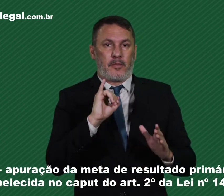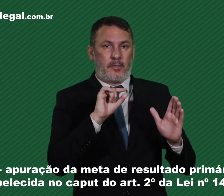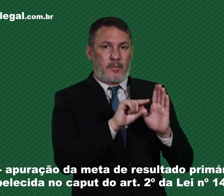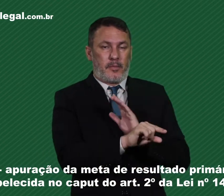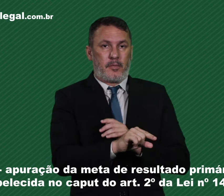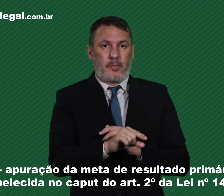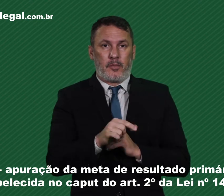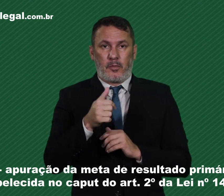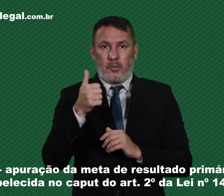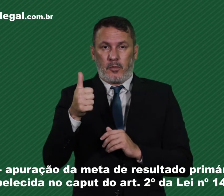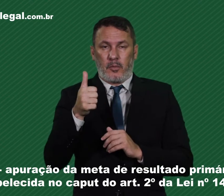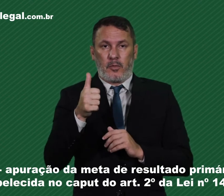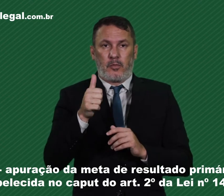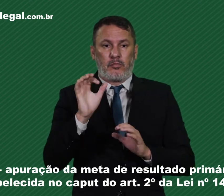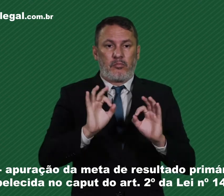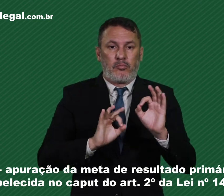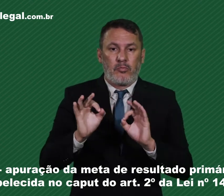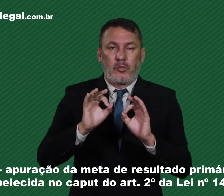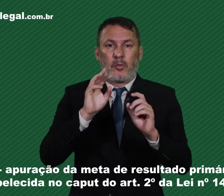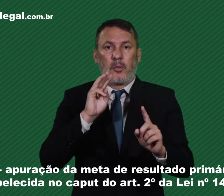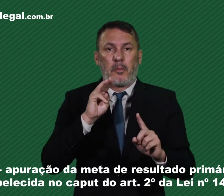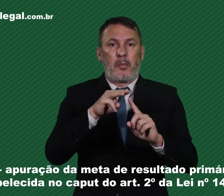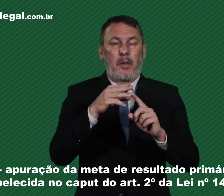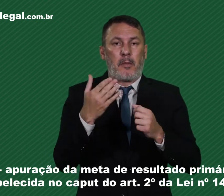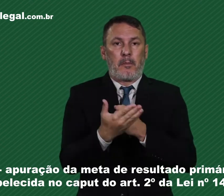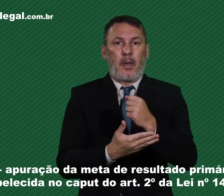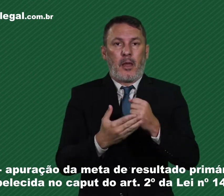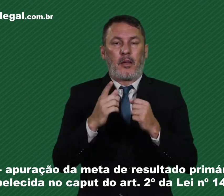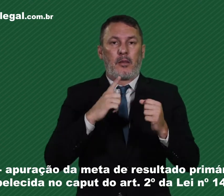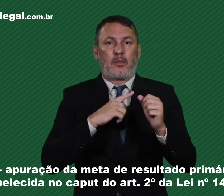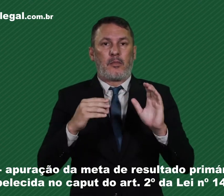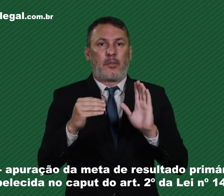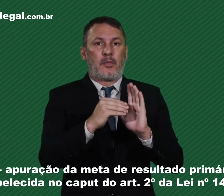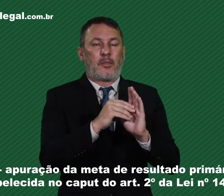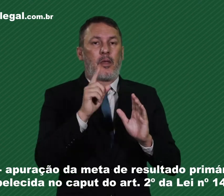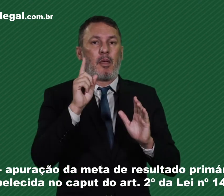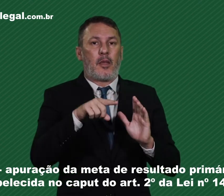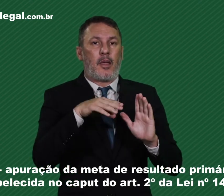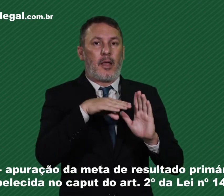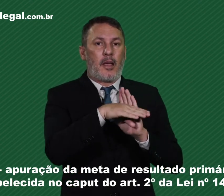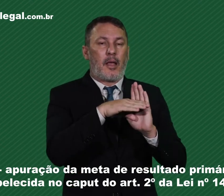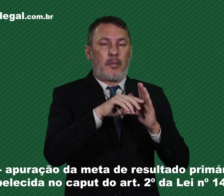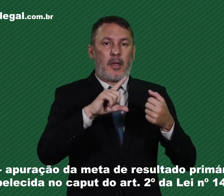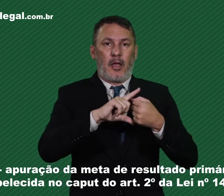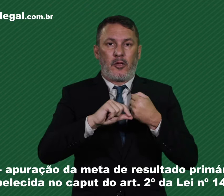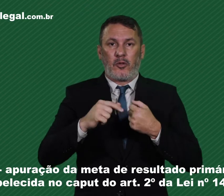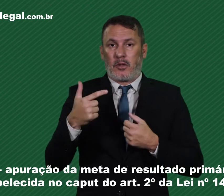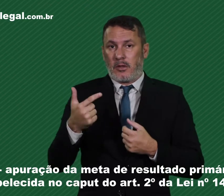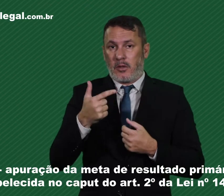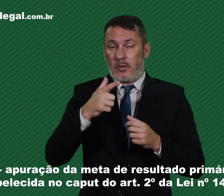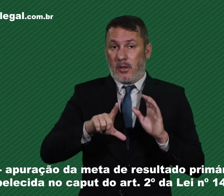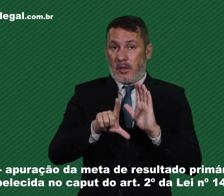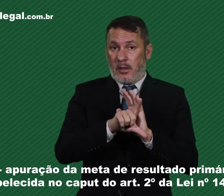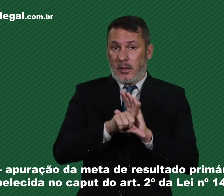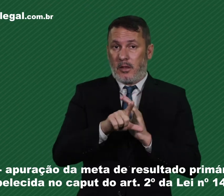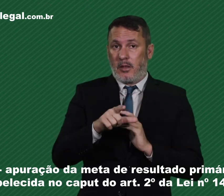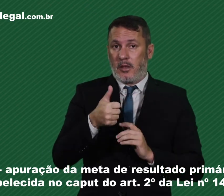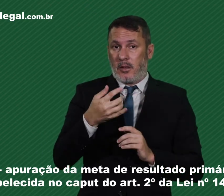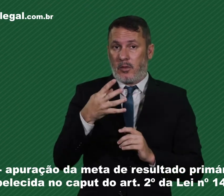inciso 1 apuração da meta de resultado primário estabelecida no caput do artigo 2º da Lei Nº